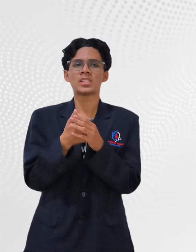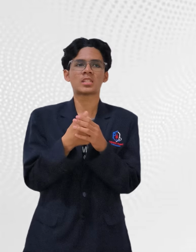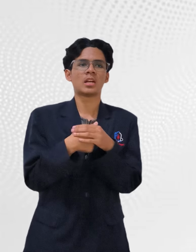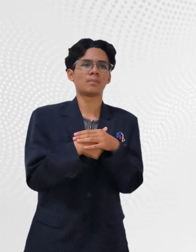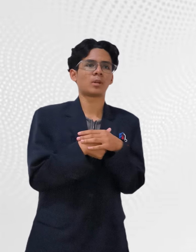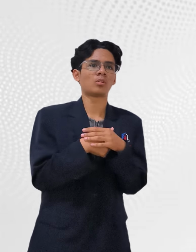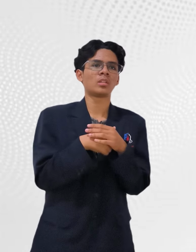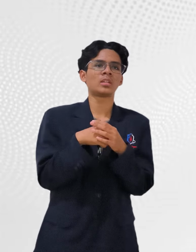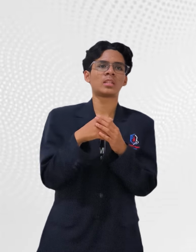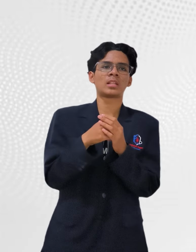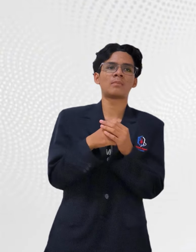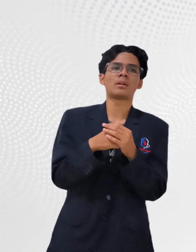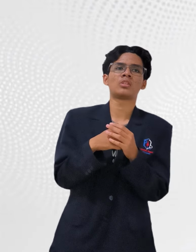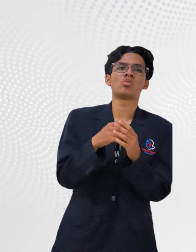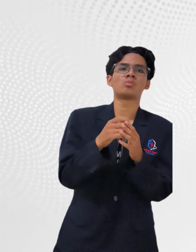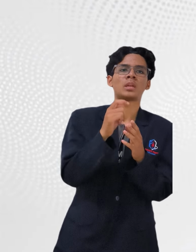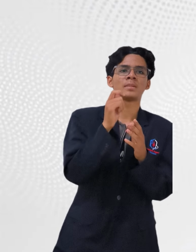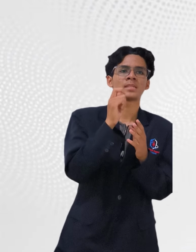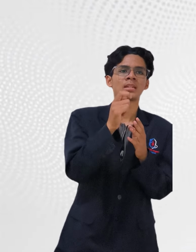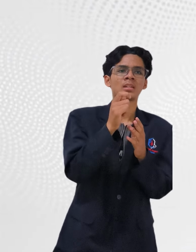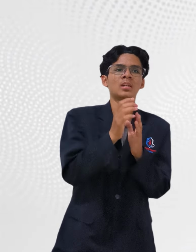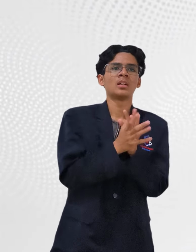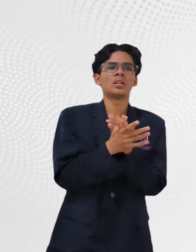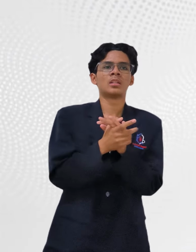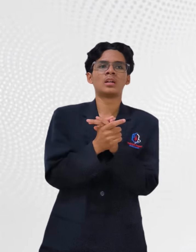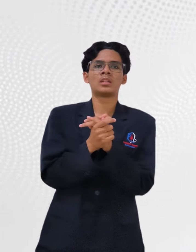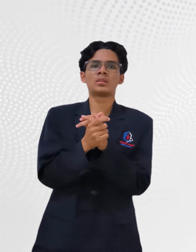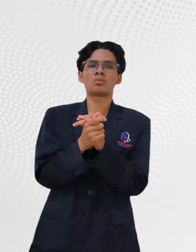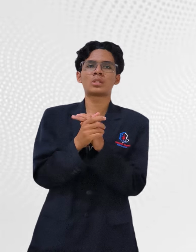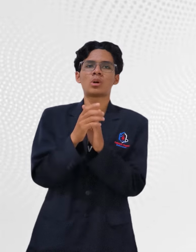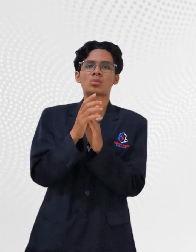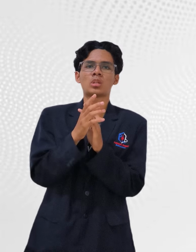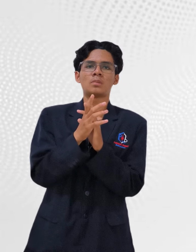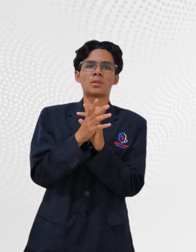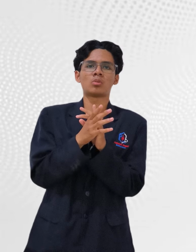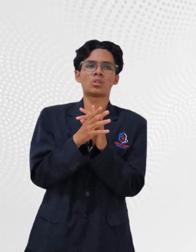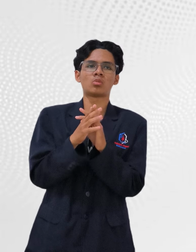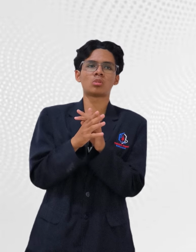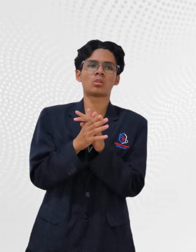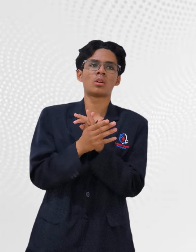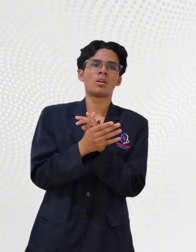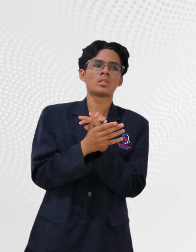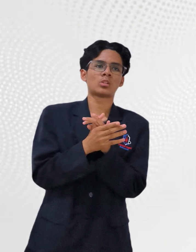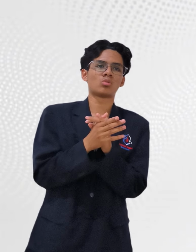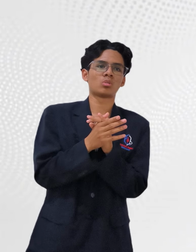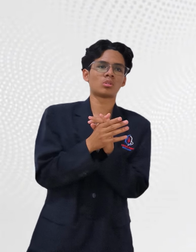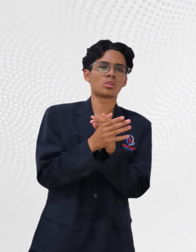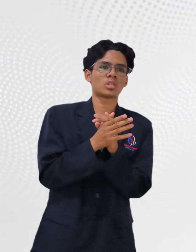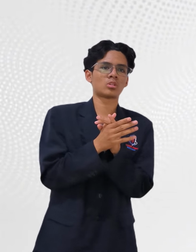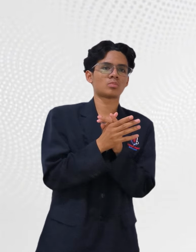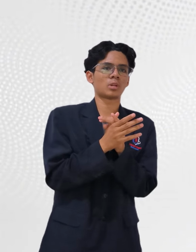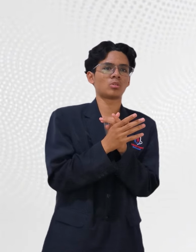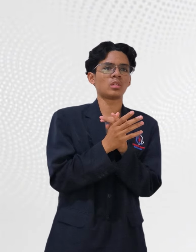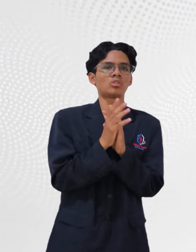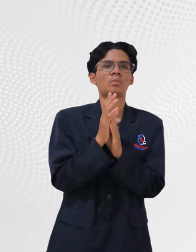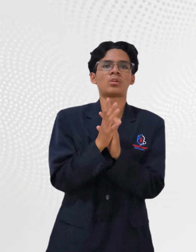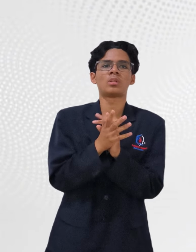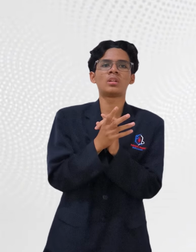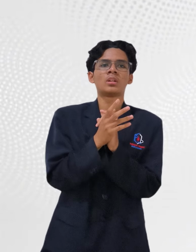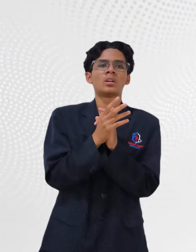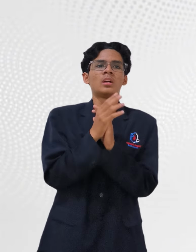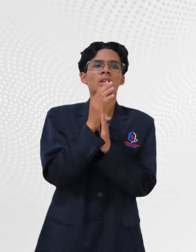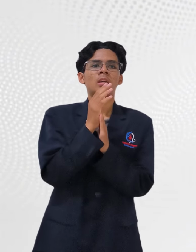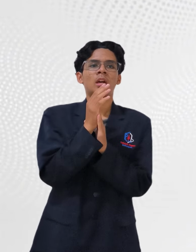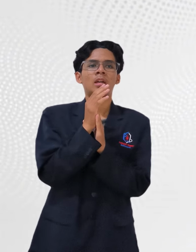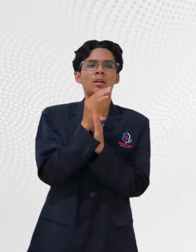satuan hertz dan periode kita lambangin huruf T besar, dan ini bukan waktu yang diperlukan untuk satu siklus periode, yaitu